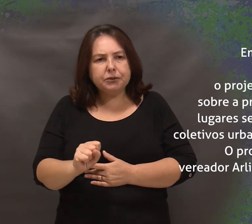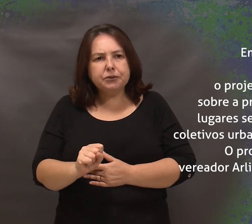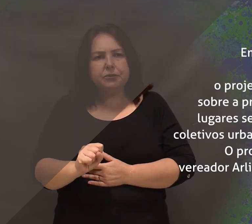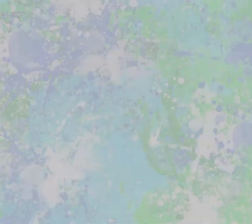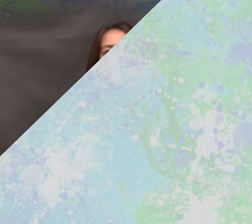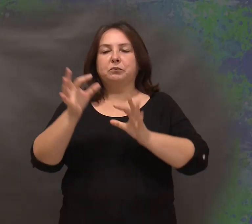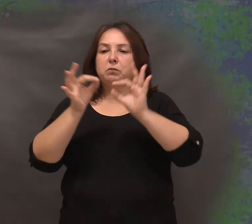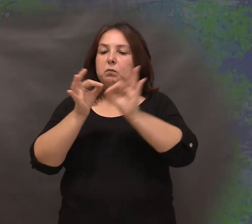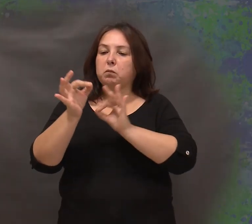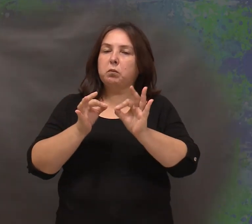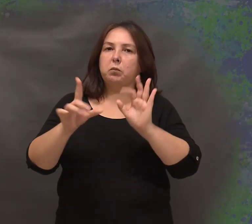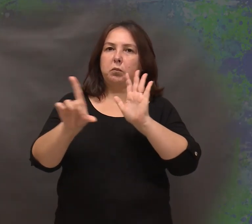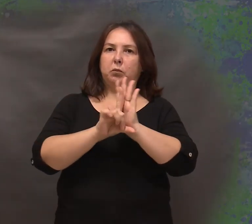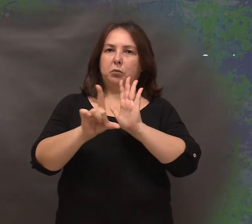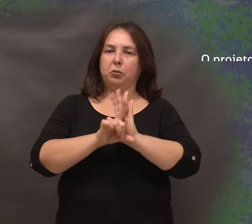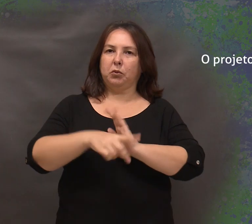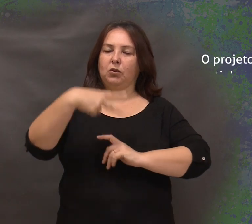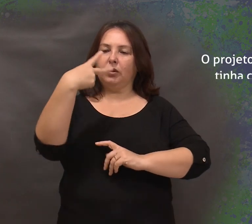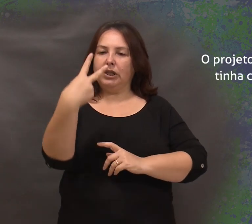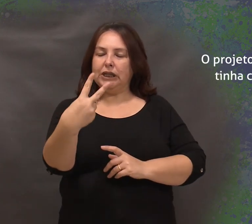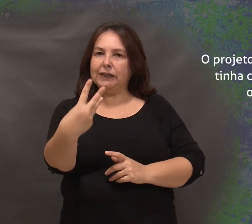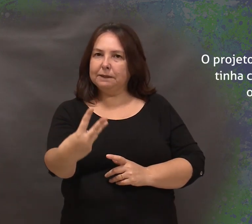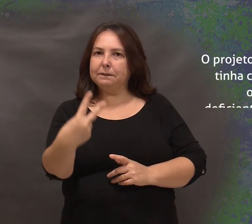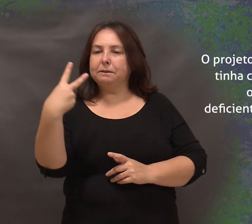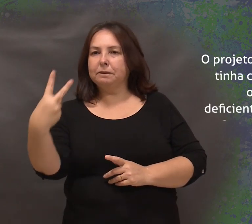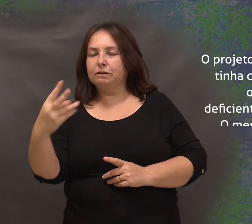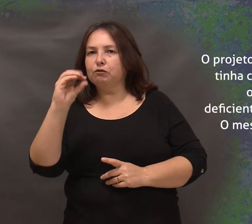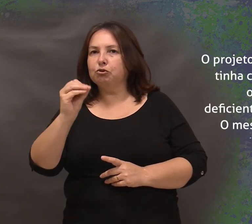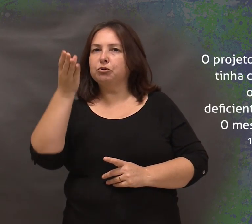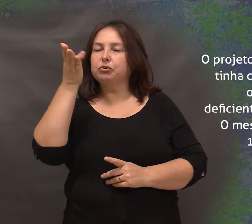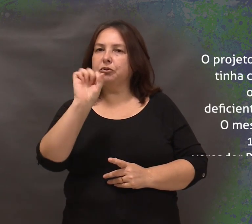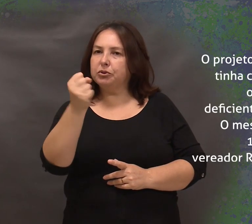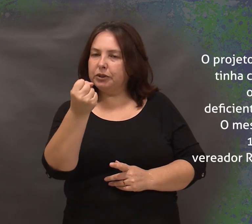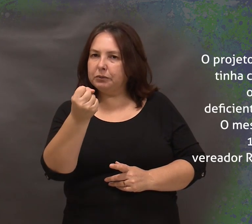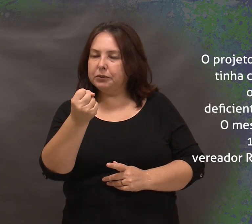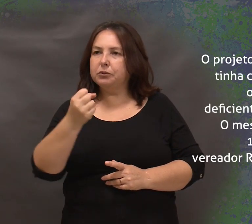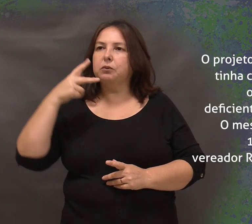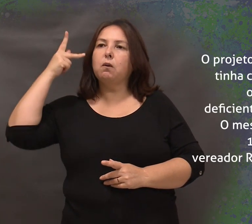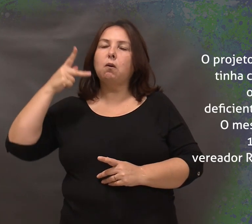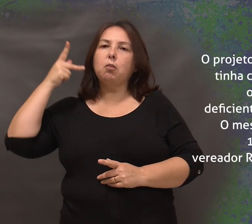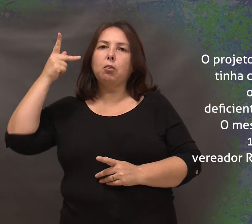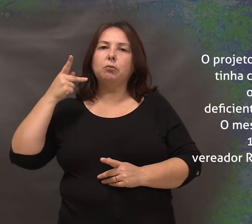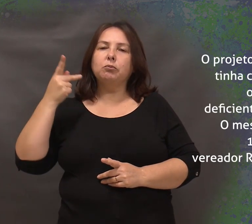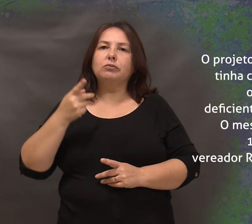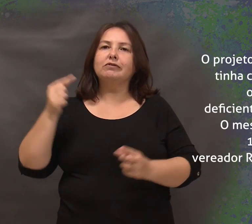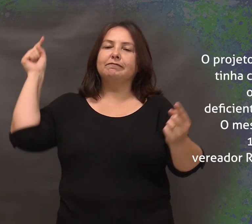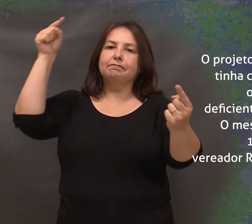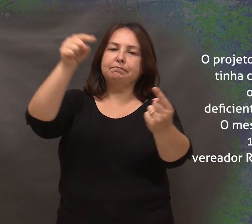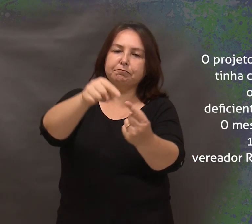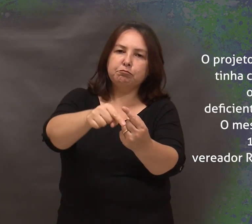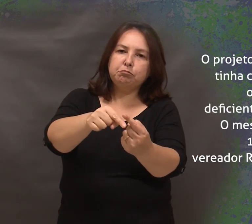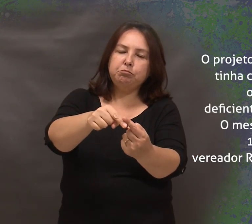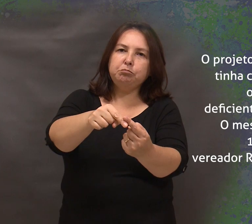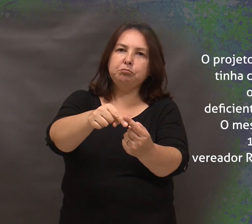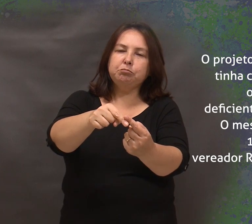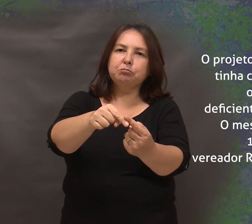O projeto de lei 3208 do Legislativo tinha como objetivo conceder o transporte